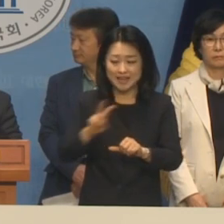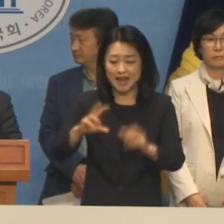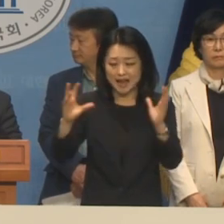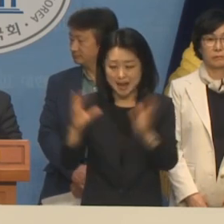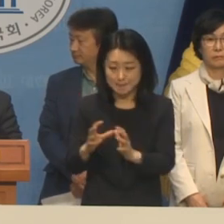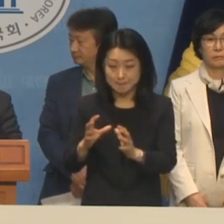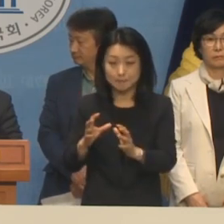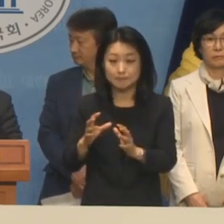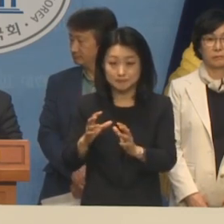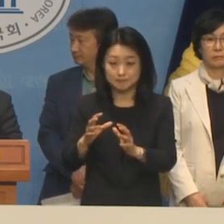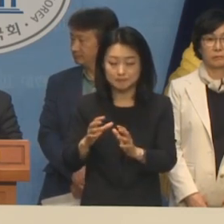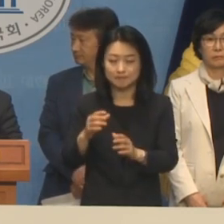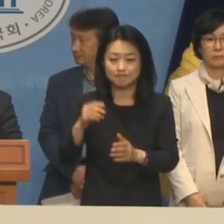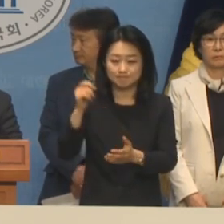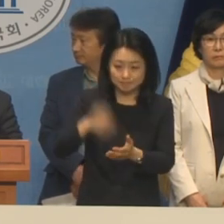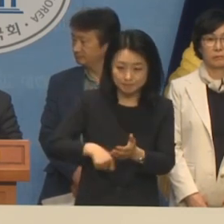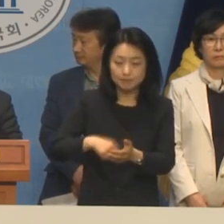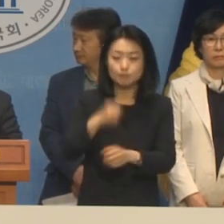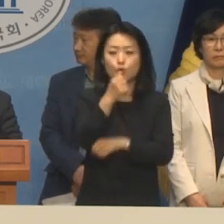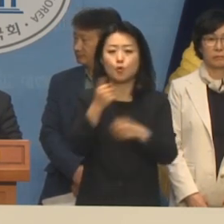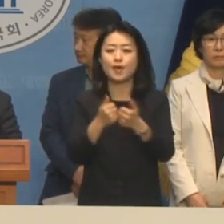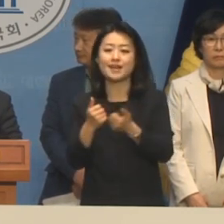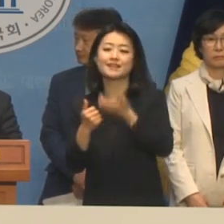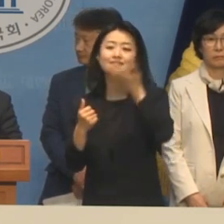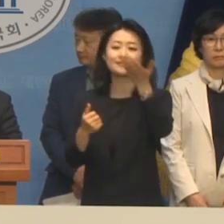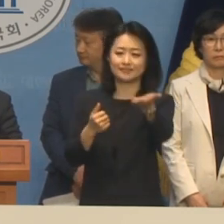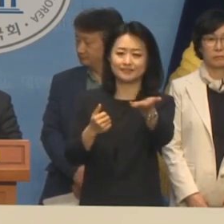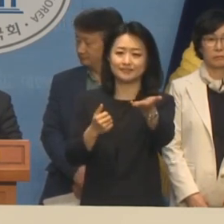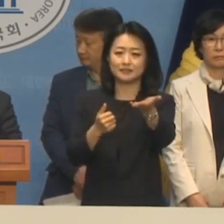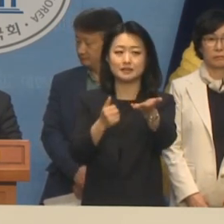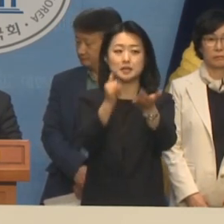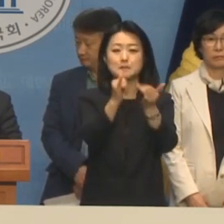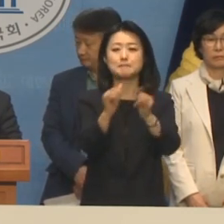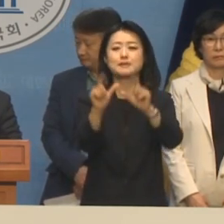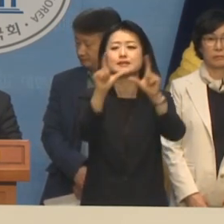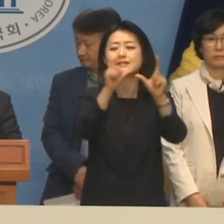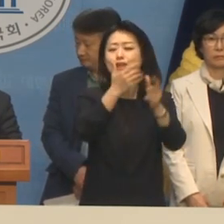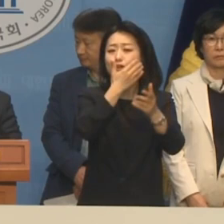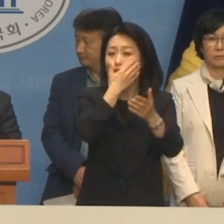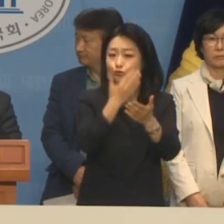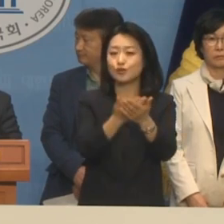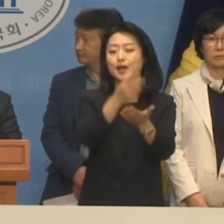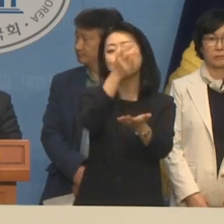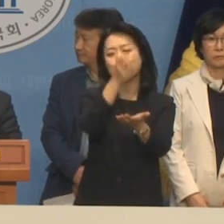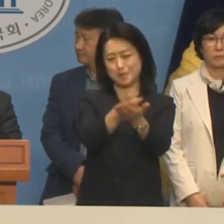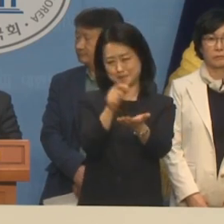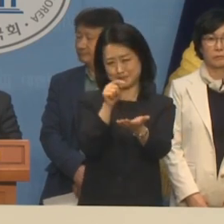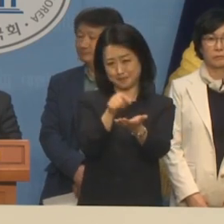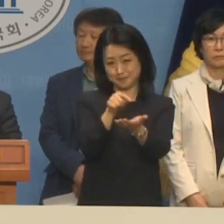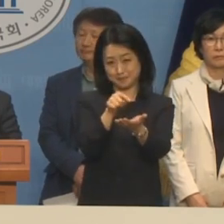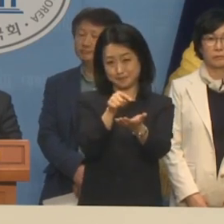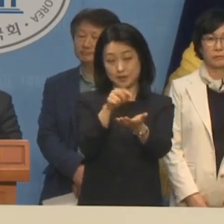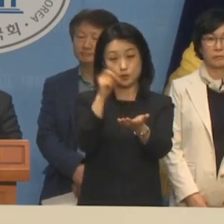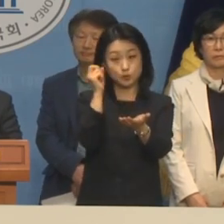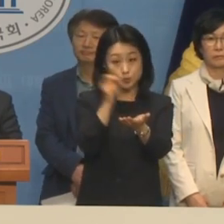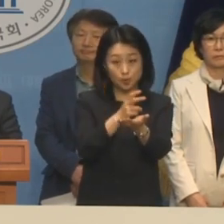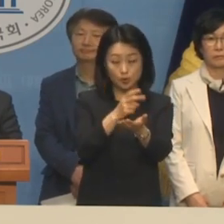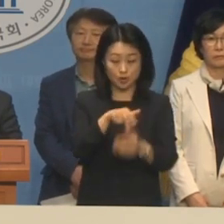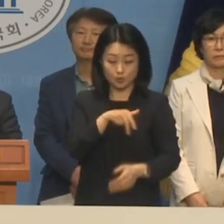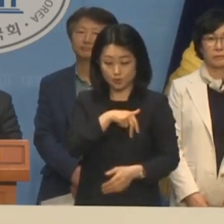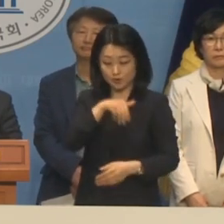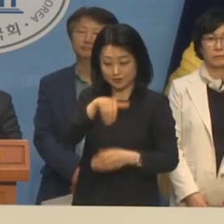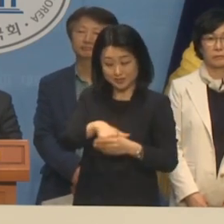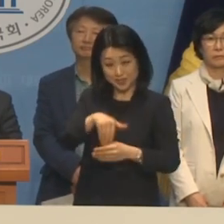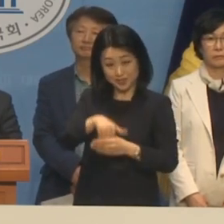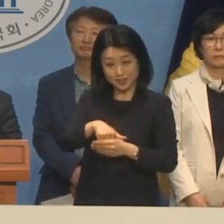합의로 본회의에 지켜볼 만큼 민생입법으로 중요한 법안이었습니다. 게다가 총선